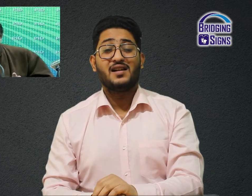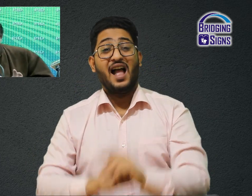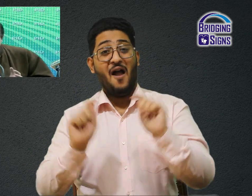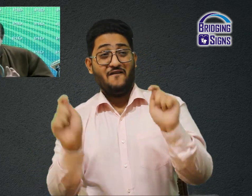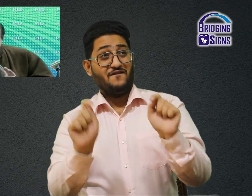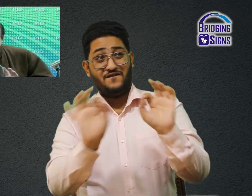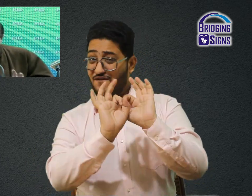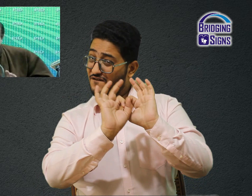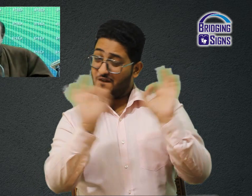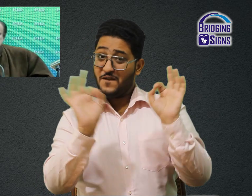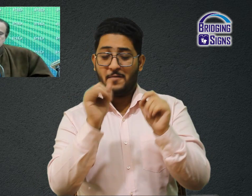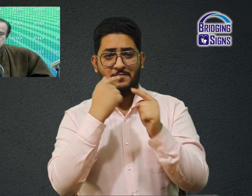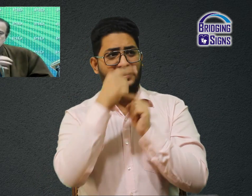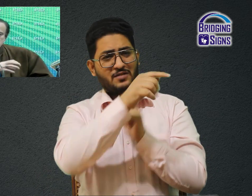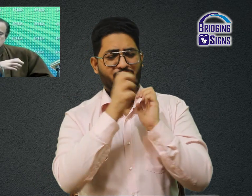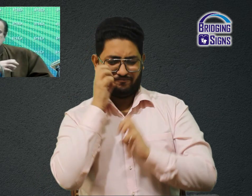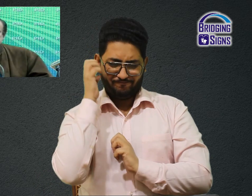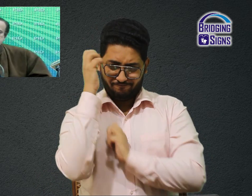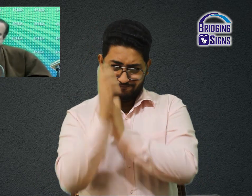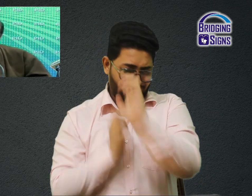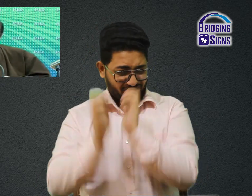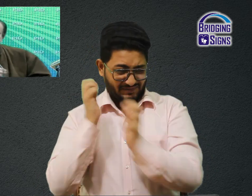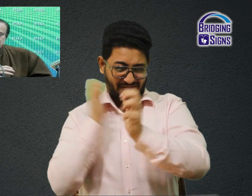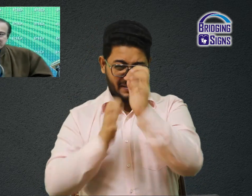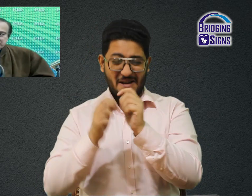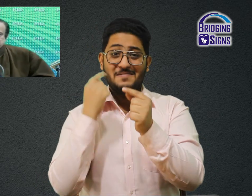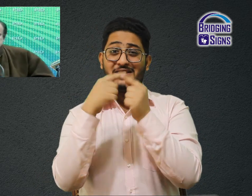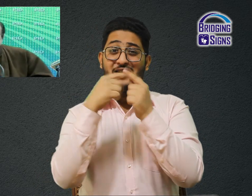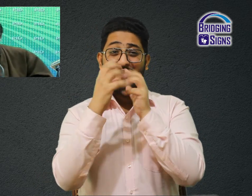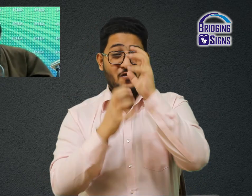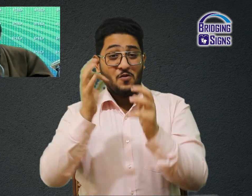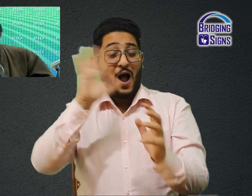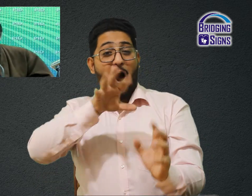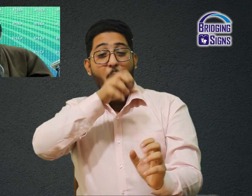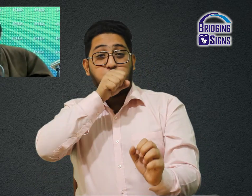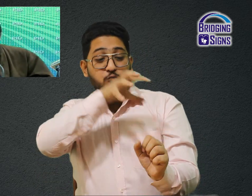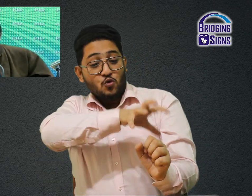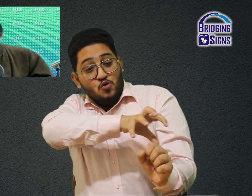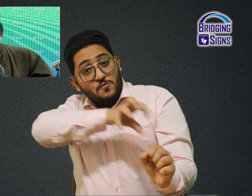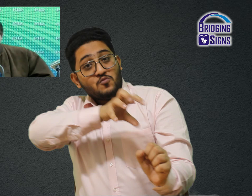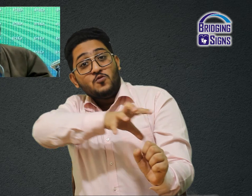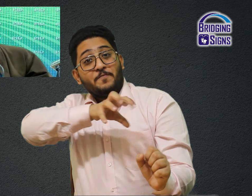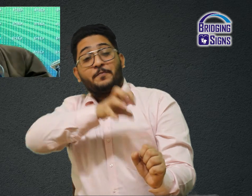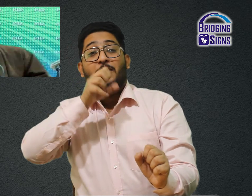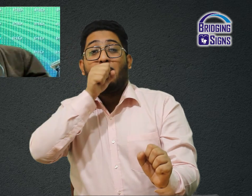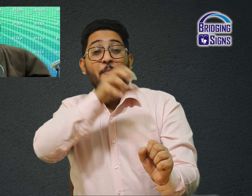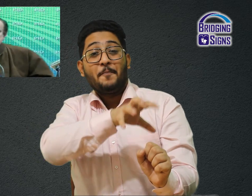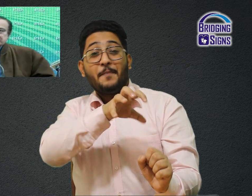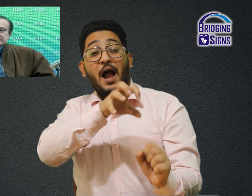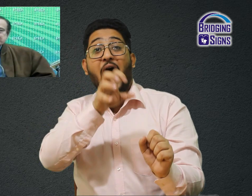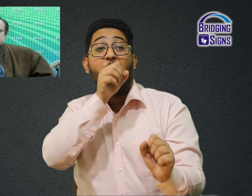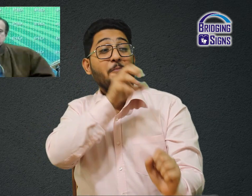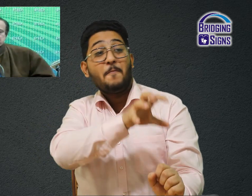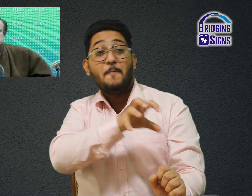इसके साथ साथ जब आपकी बिजली बनती है तो उसको उठाने के लिए, जिसे कोई इवैक्यूएशन कहते हैं, आपको एक